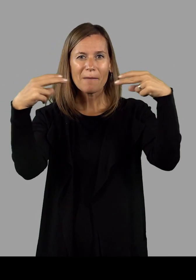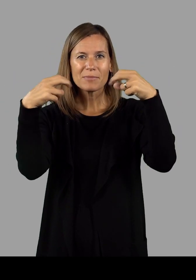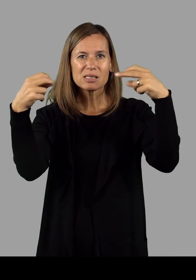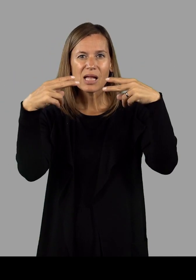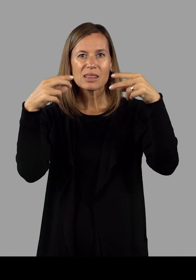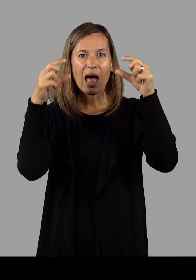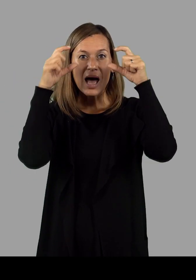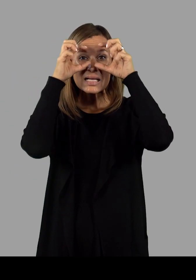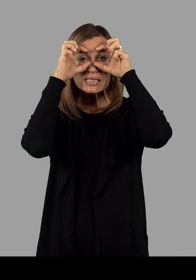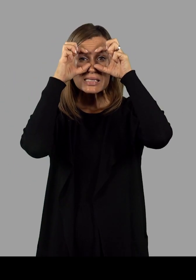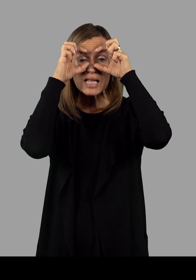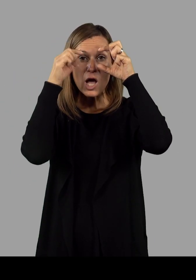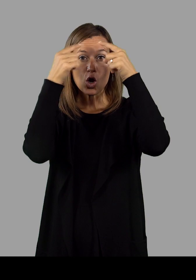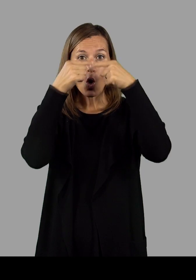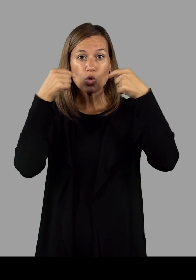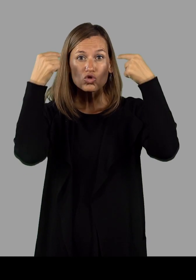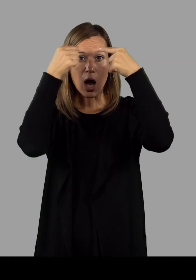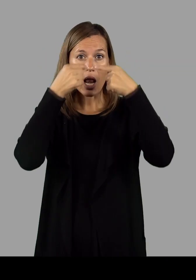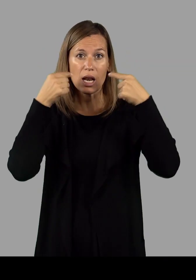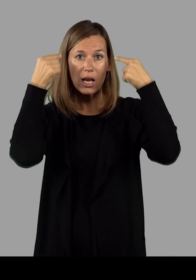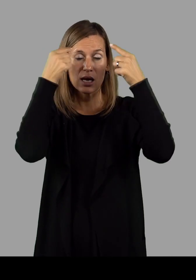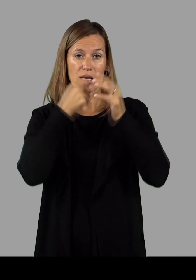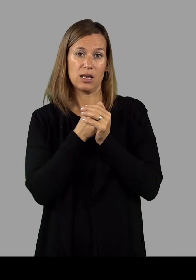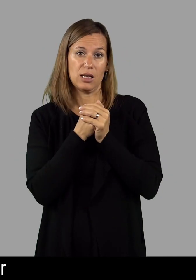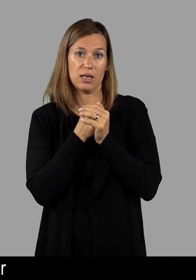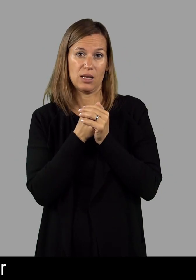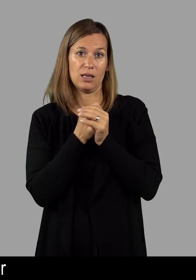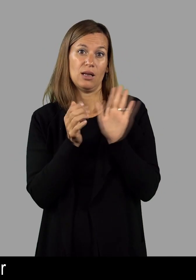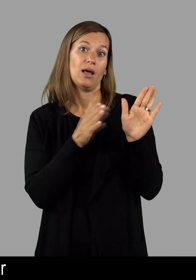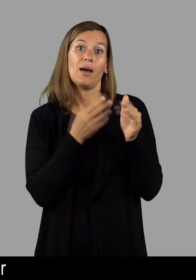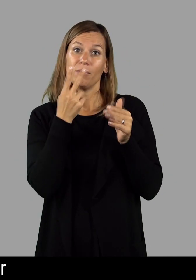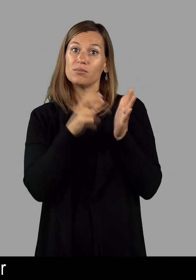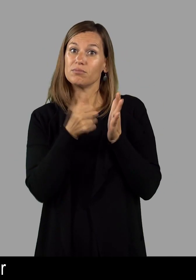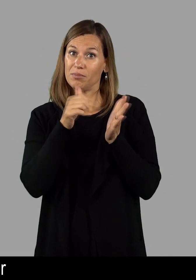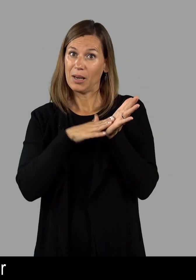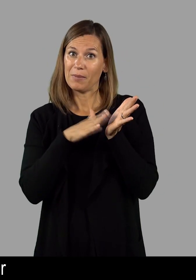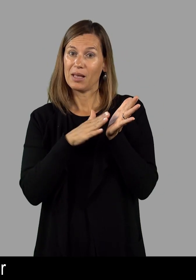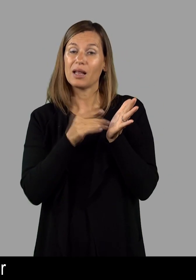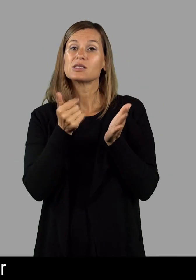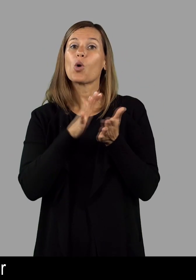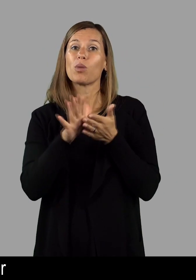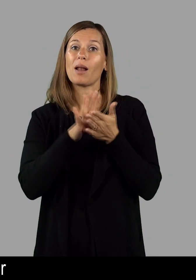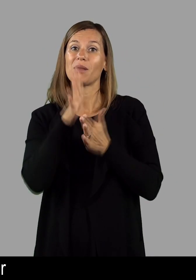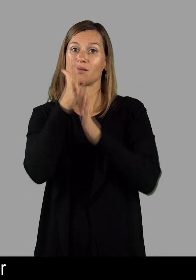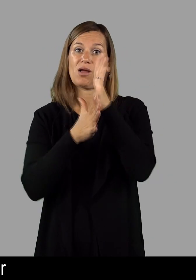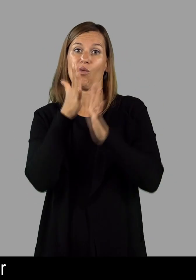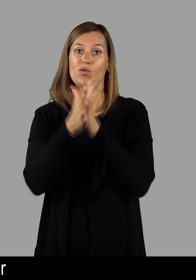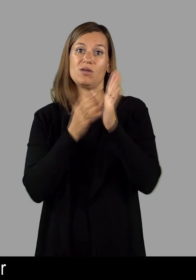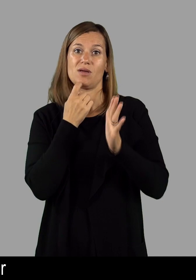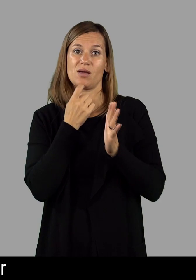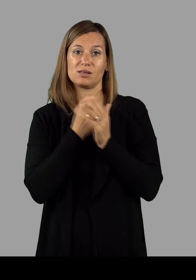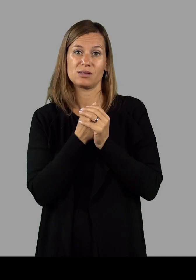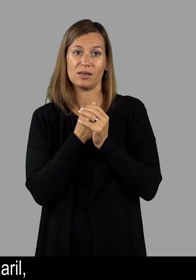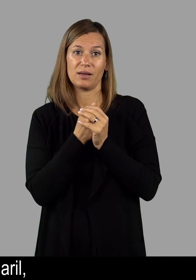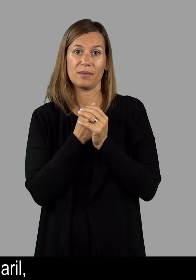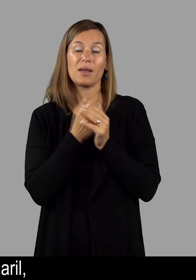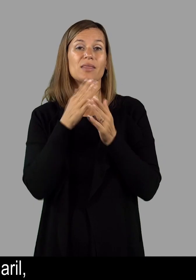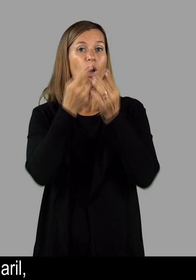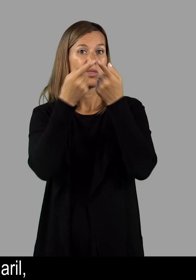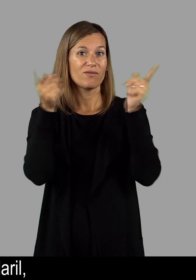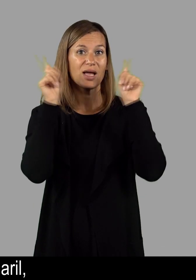kar na steklo očal. Poglejmo še primere, kjer se uporablja znakovni jezik.